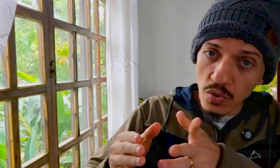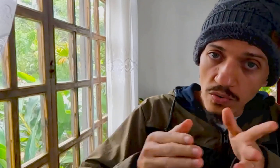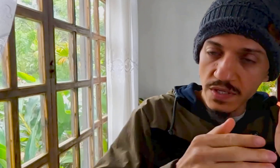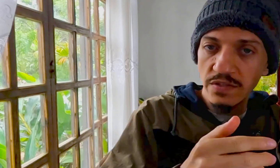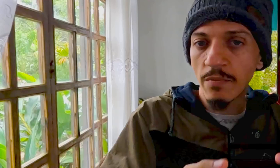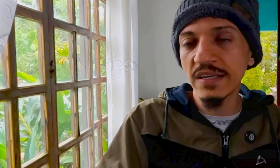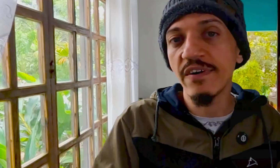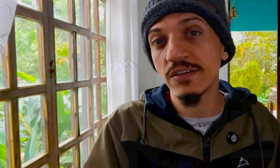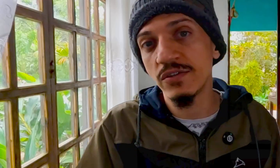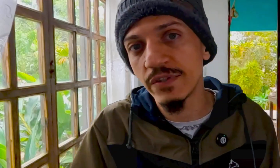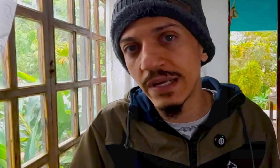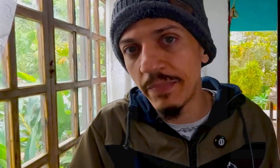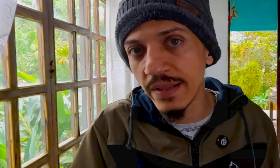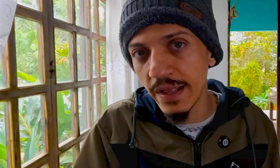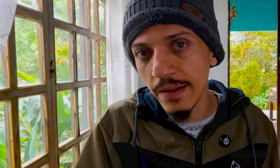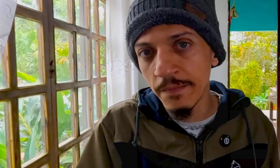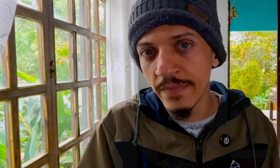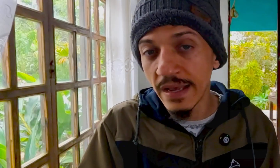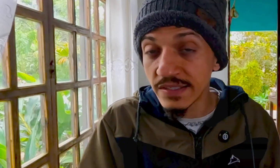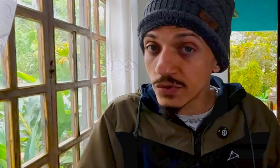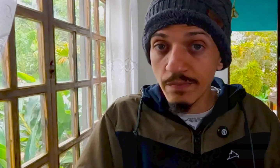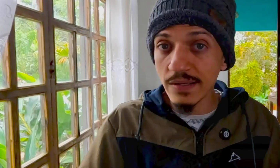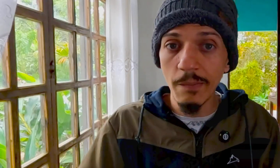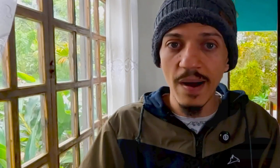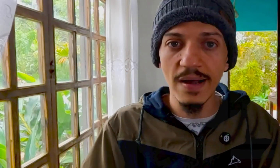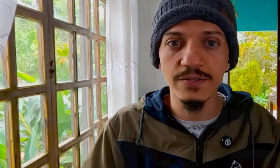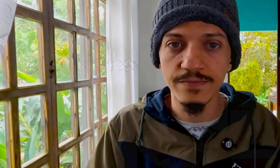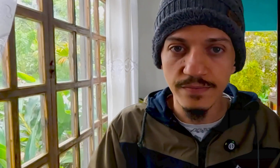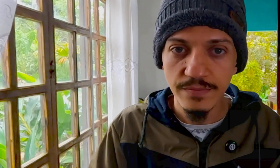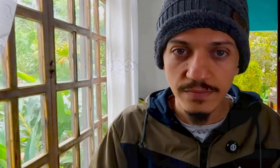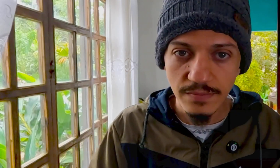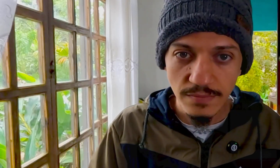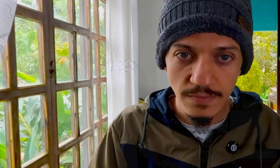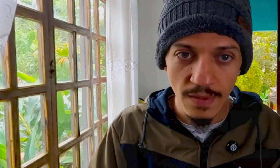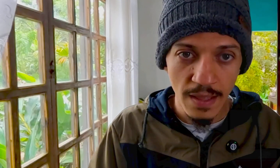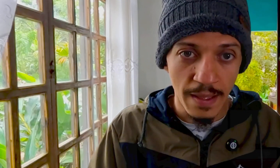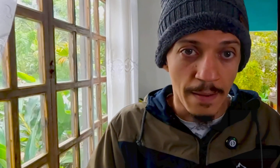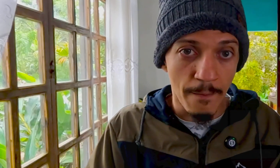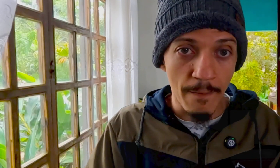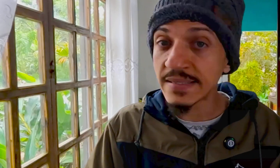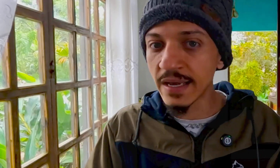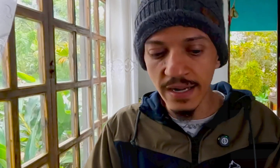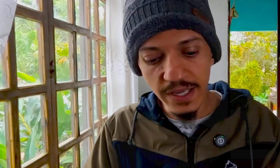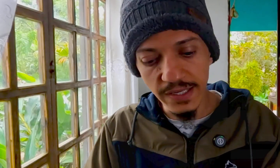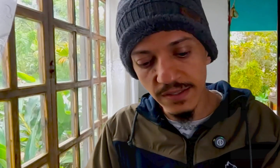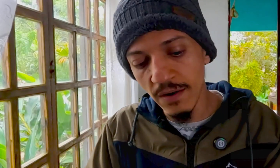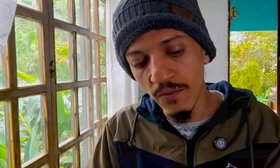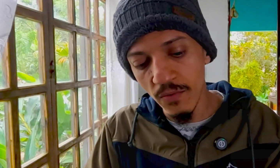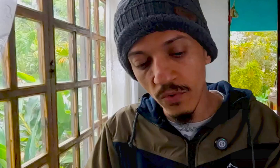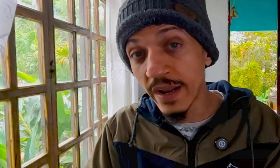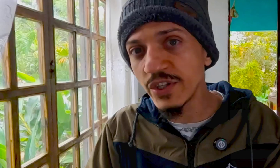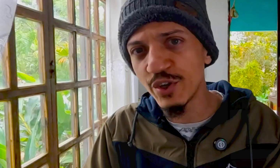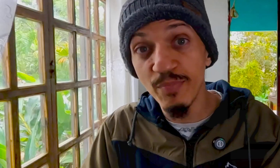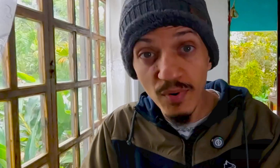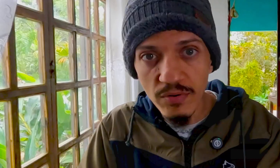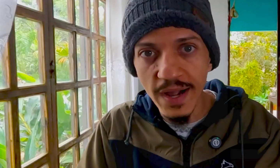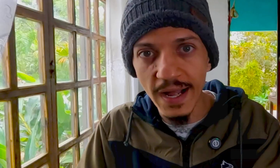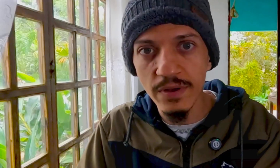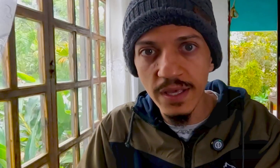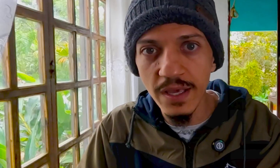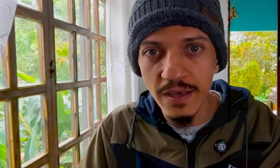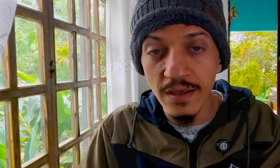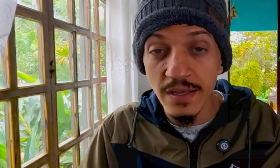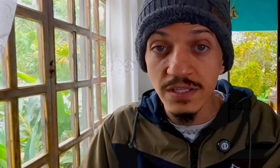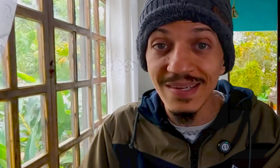as outras são mais fáceis de você aprender. Existe um passo a passo. Mas a grande questão, o grande pulo do